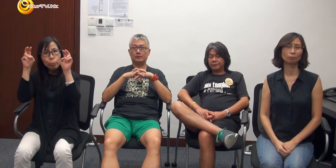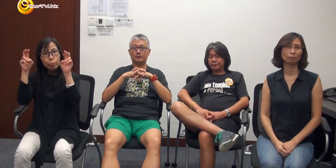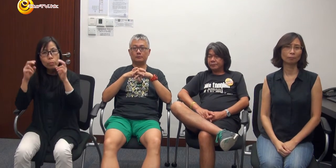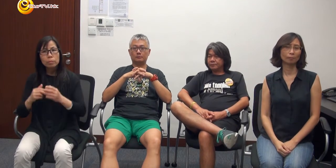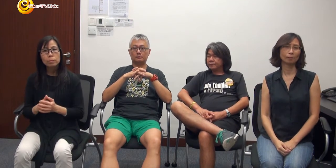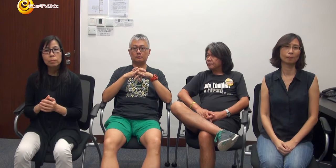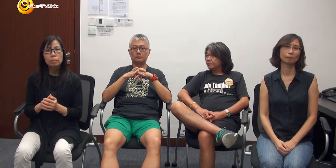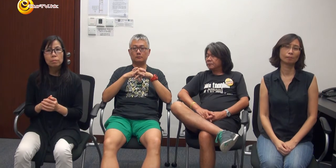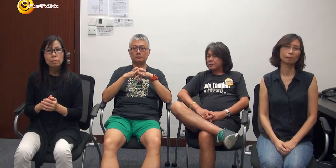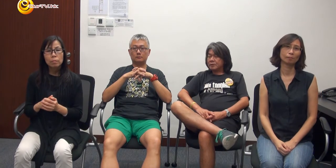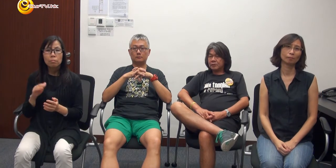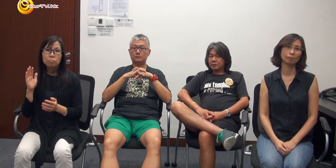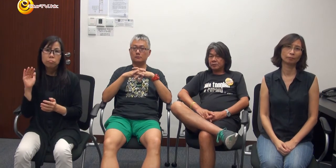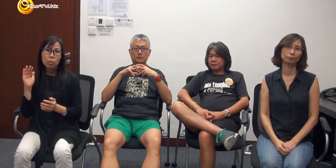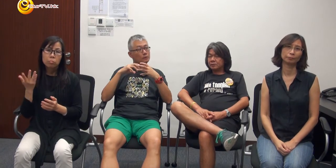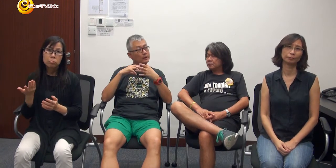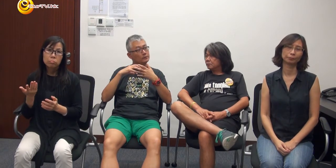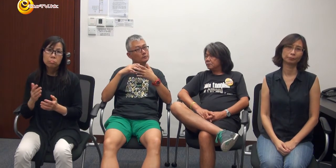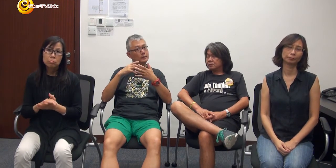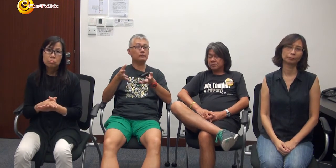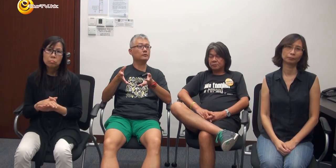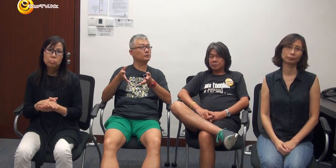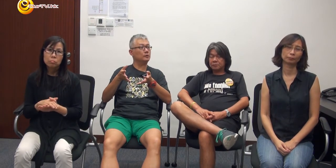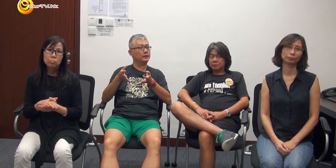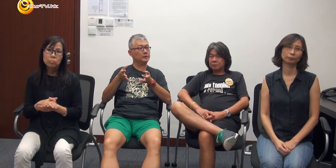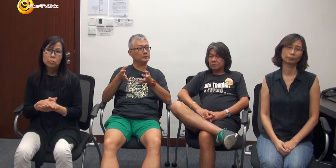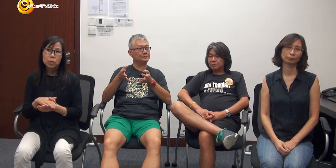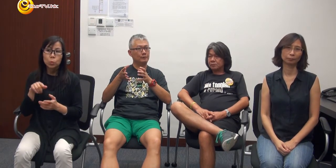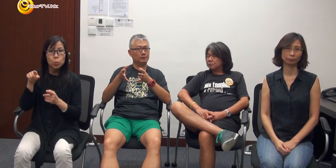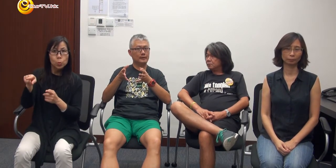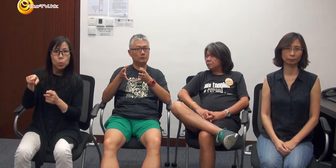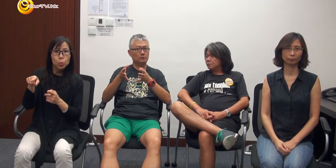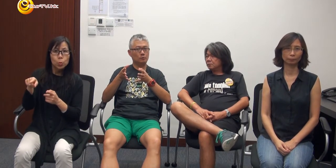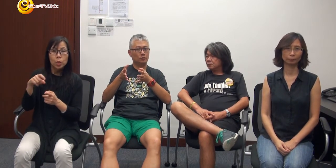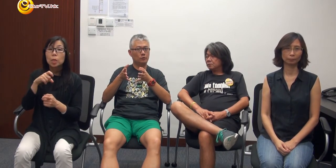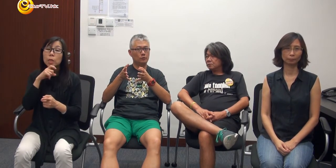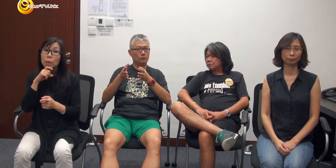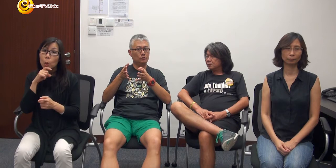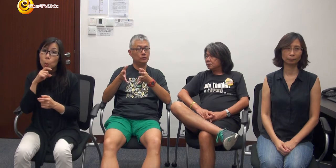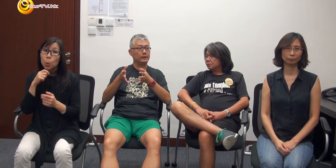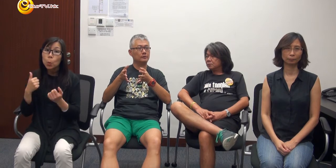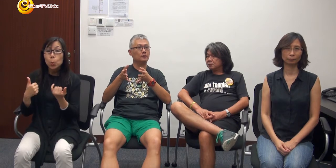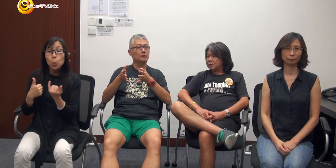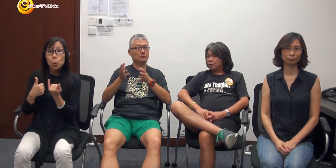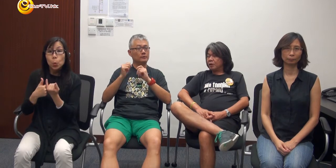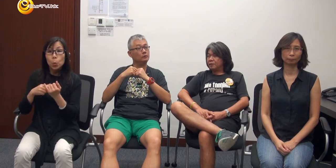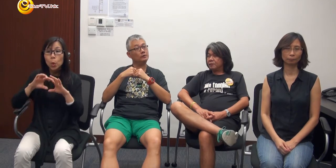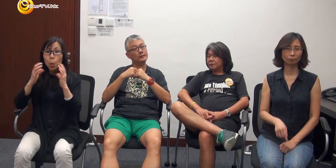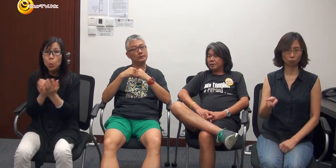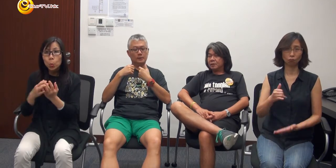能真係好睇嗱，因為在場裏邊其實有學生會主席。作為當然委員啊嘛，咁